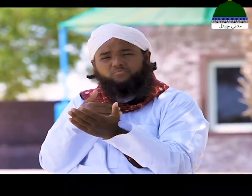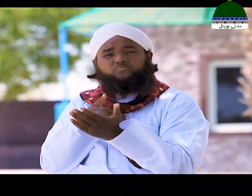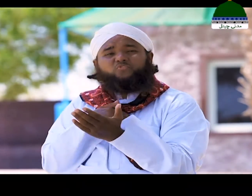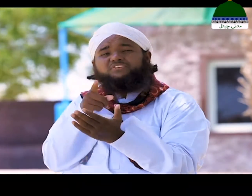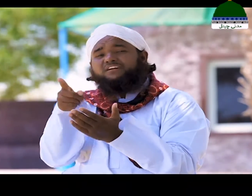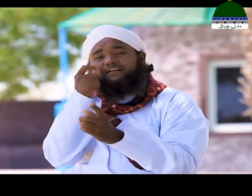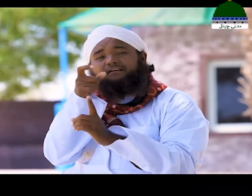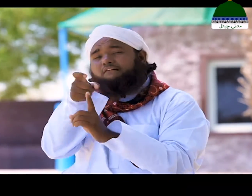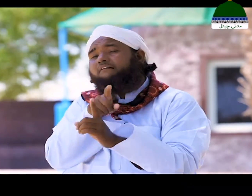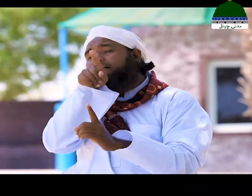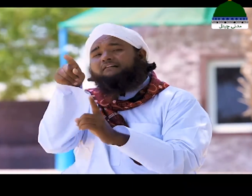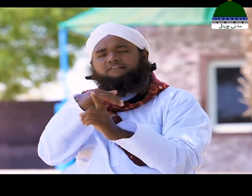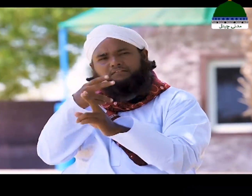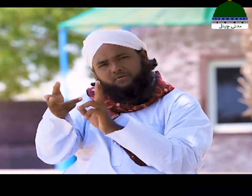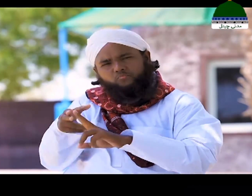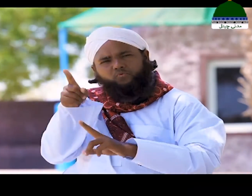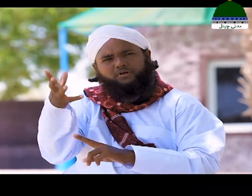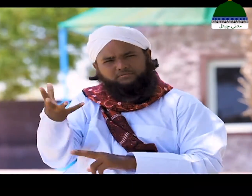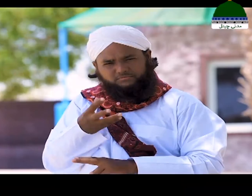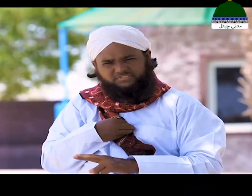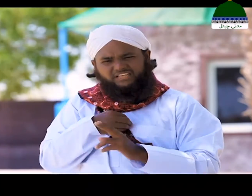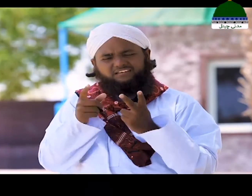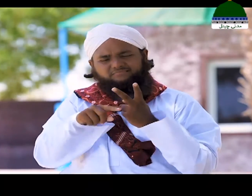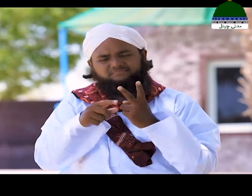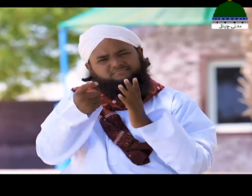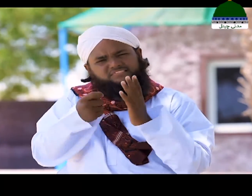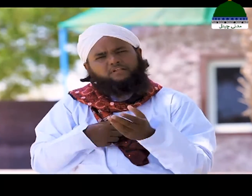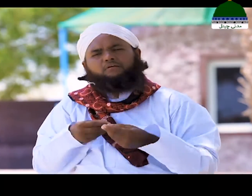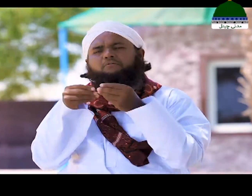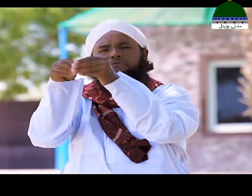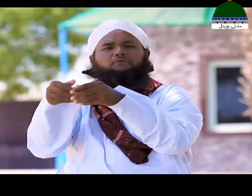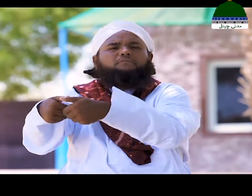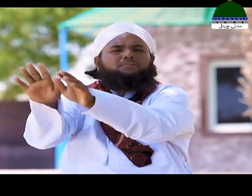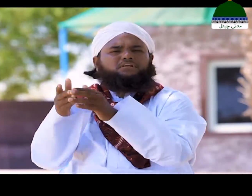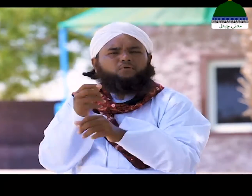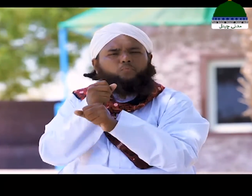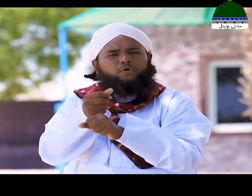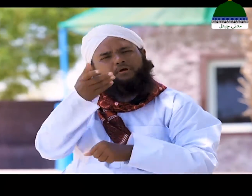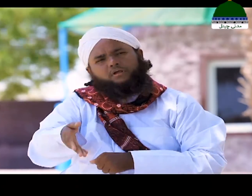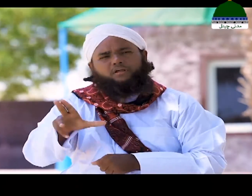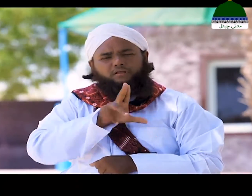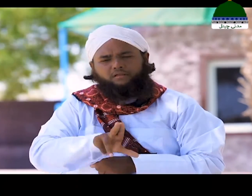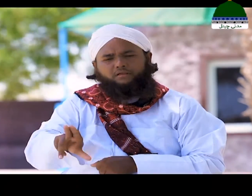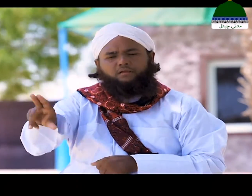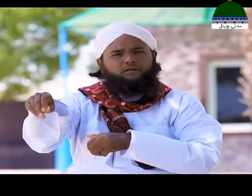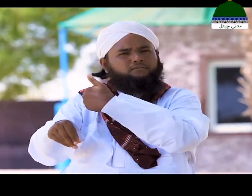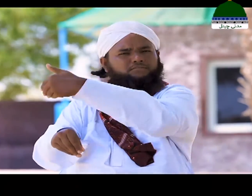شخص ملا اور اس نے مجھ سے کہا کہ یہ خط مجھے دے دو، چنانچہ میں نے اسے خط دے دیا اور وہ خط لے کر گورنر کے پاس چلا